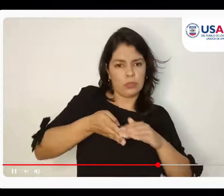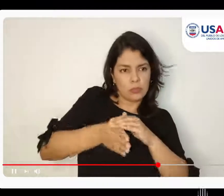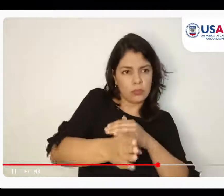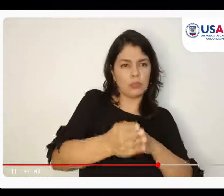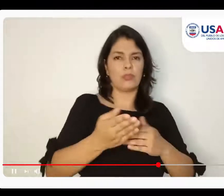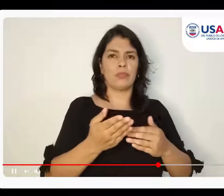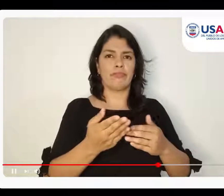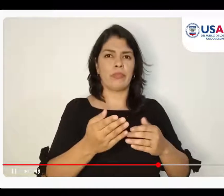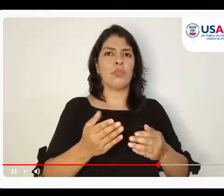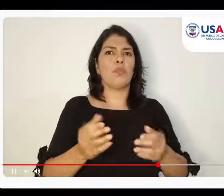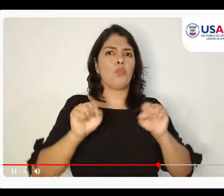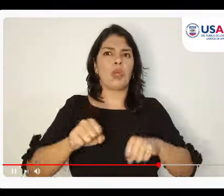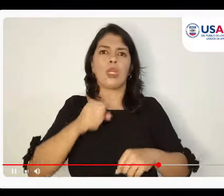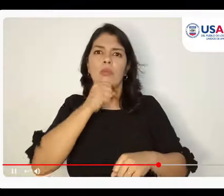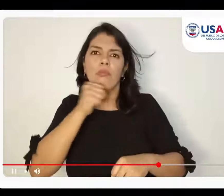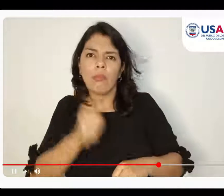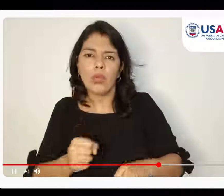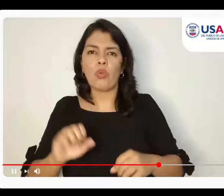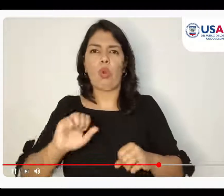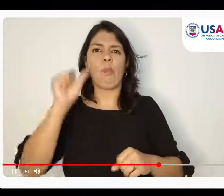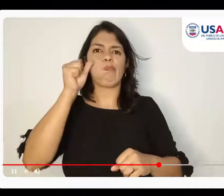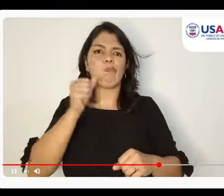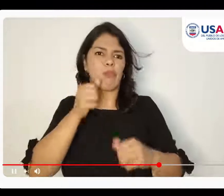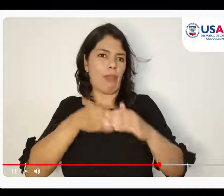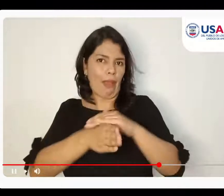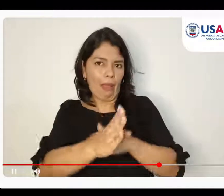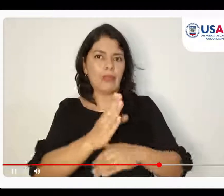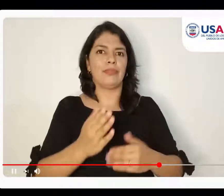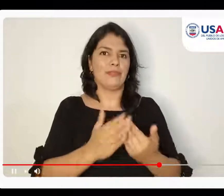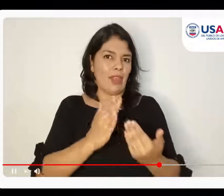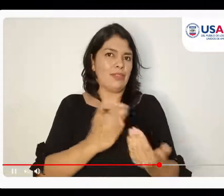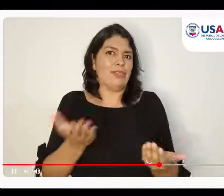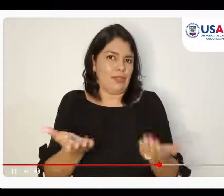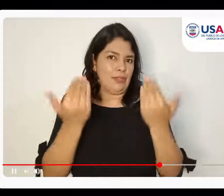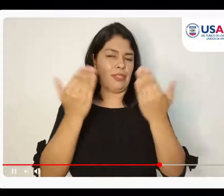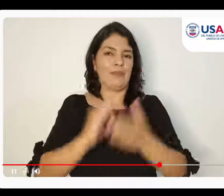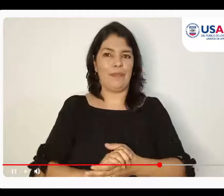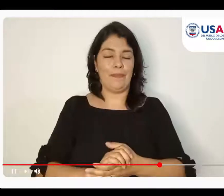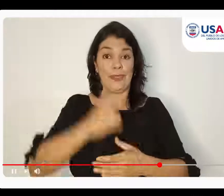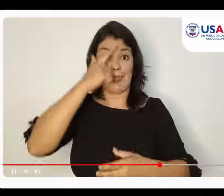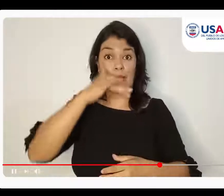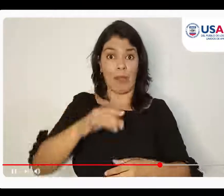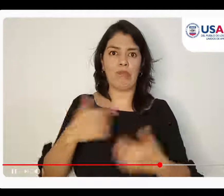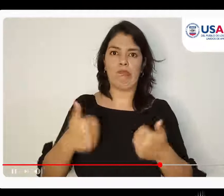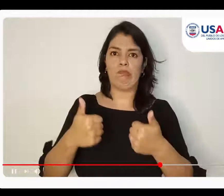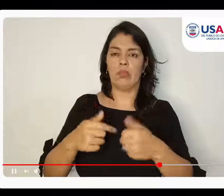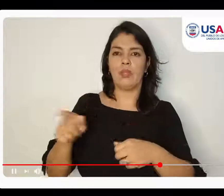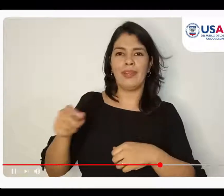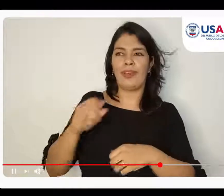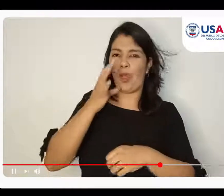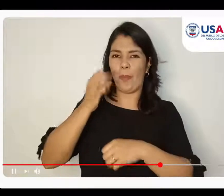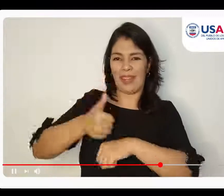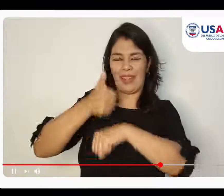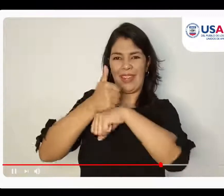diferentes grupos poblacionales, como ancianos o mujeres embarazadas. Santa Marta es un ejemplo de esto. Dagoberto Ospina, gerente de la